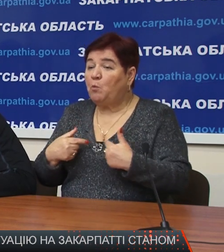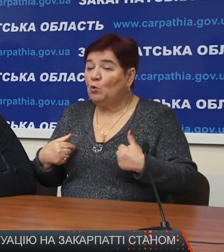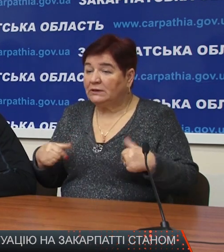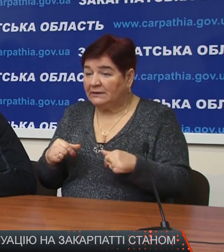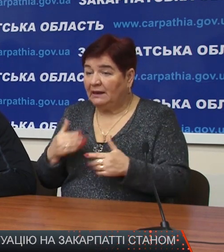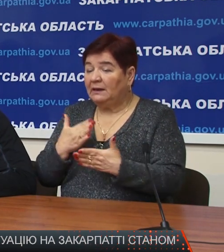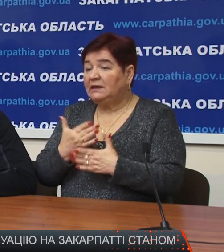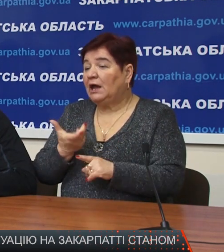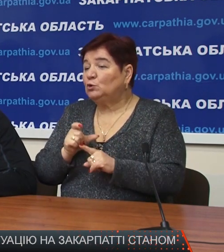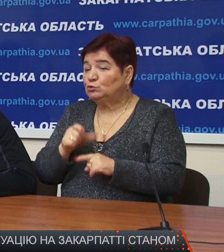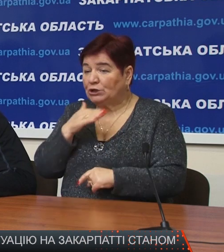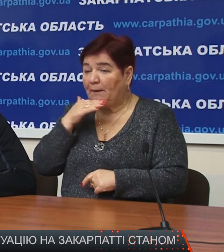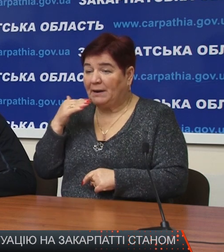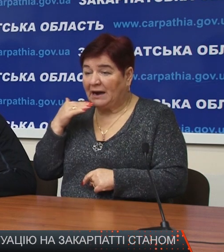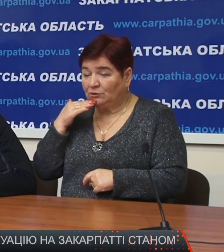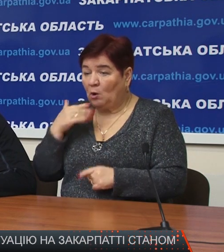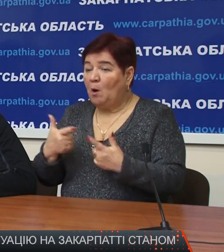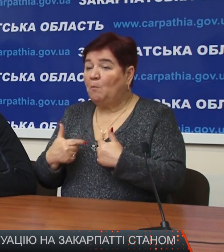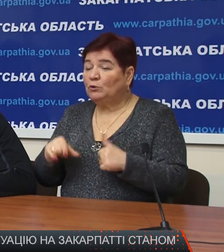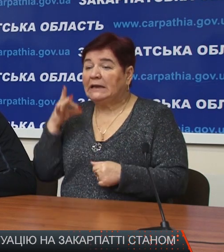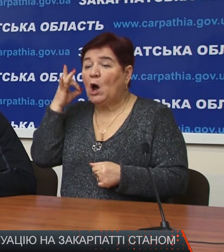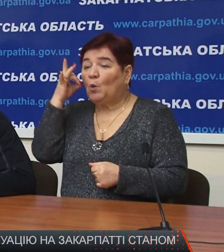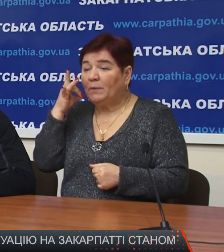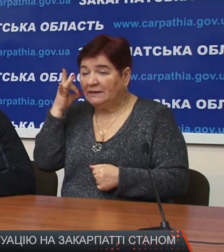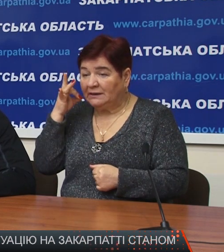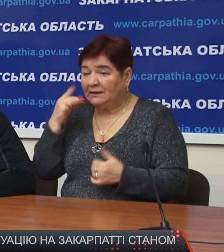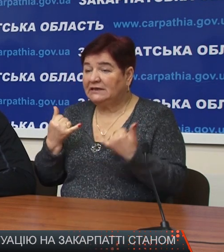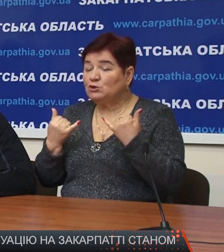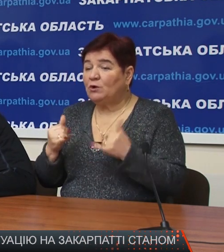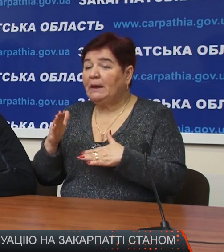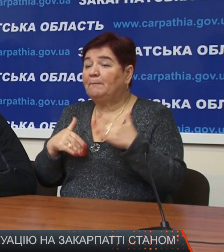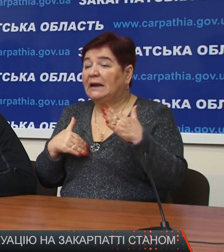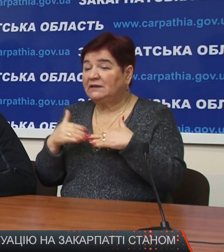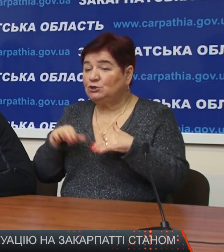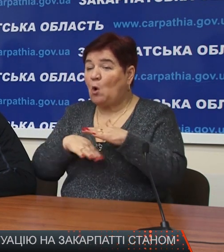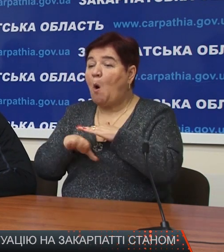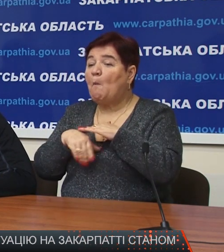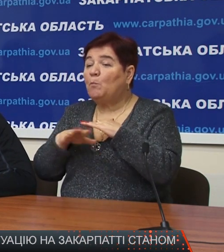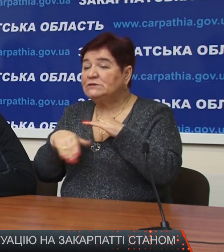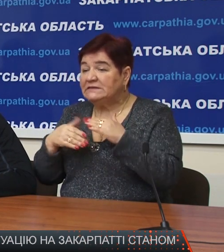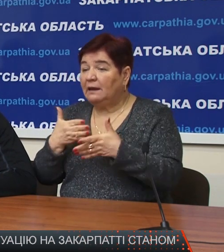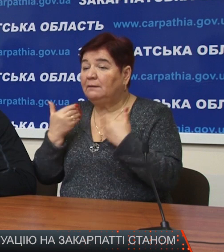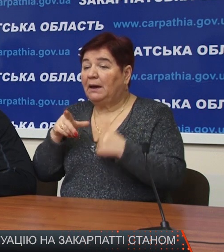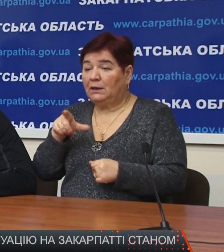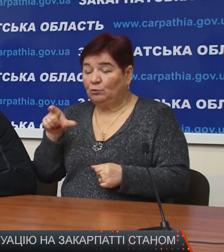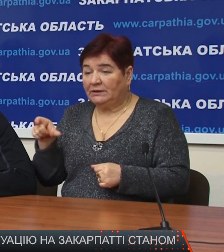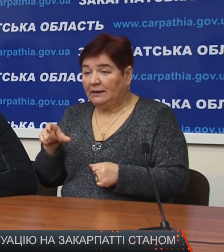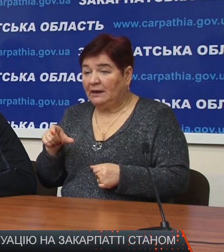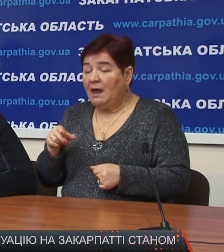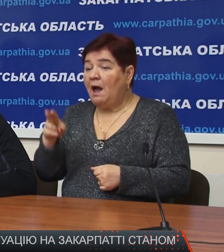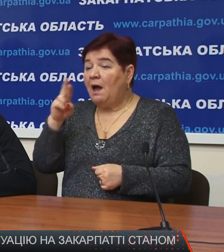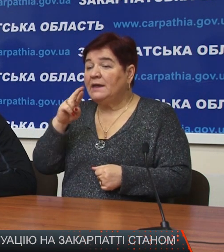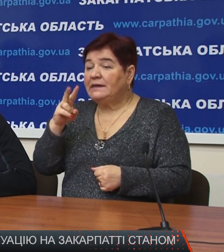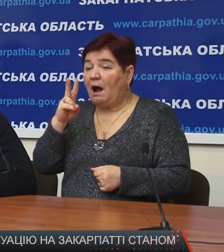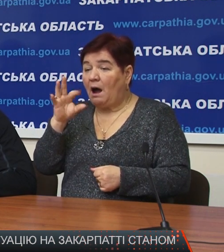дуже багато. Починаючи пунктами пропуску Румунії, які на сьогоднішній день практично пусті, там немає людей. Це митний пост